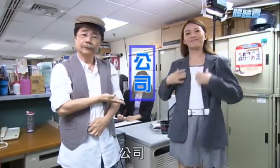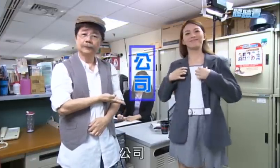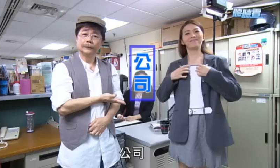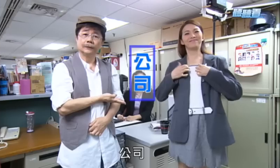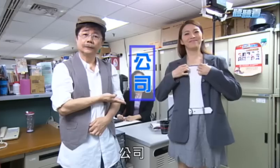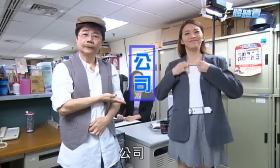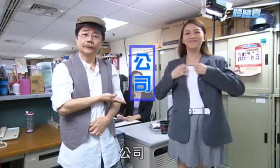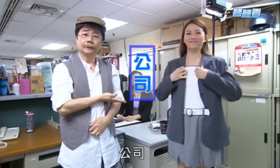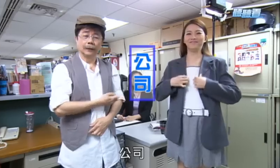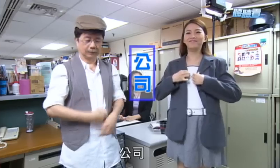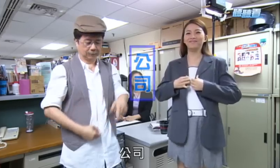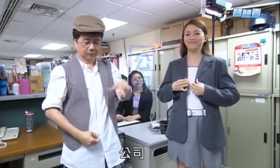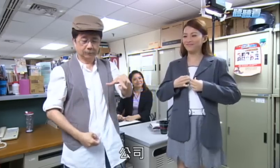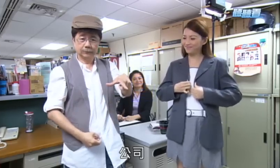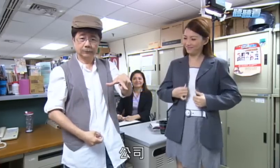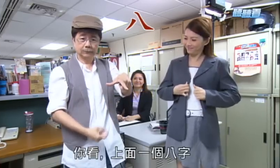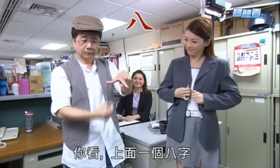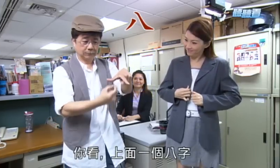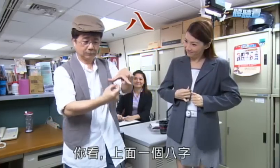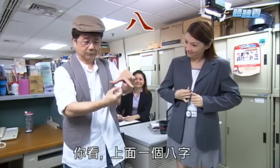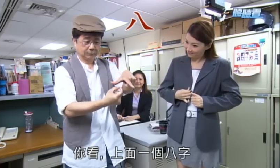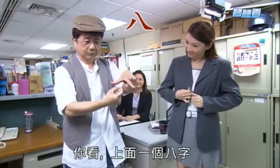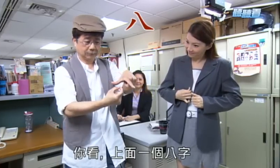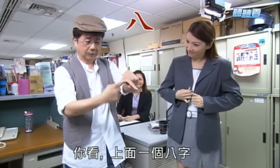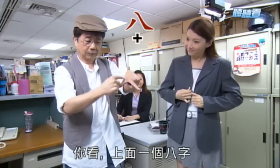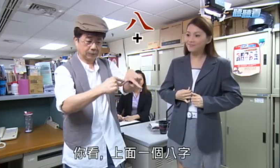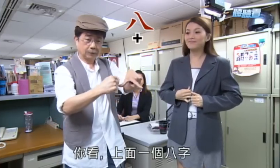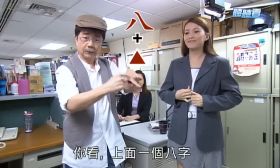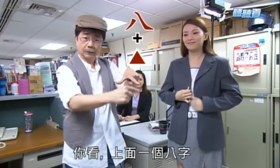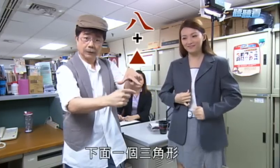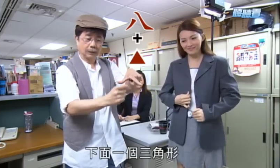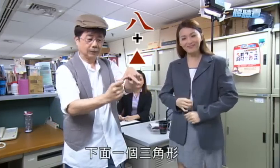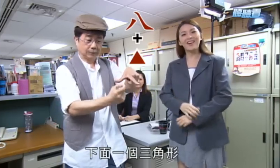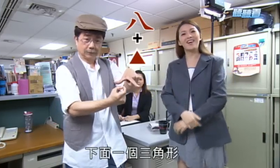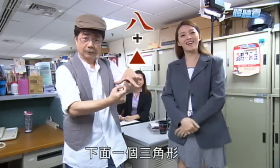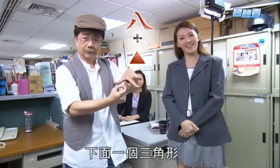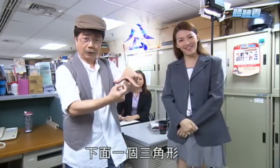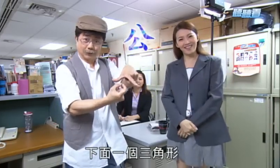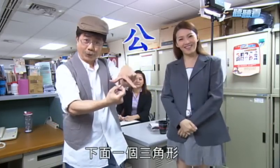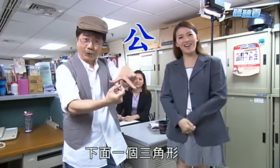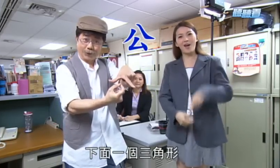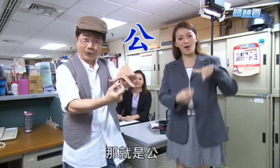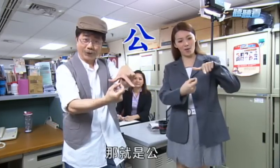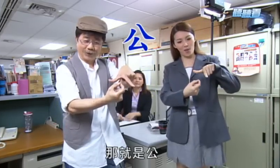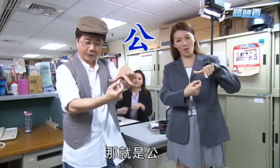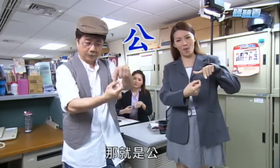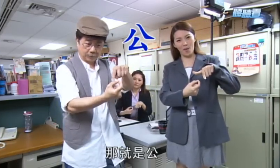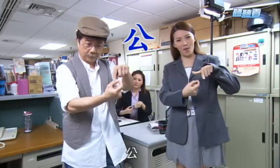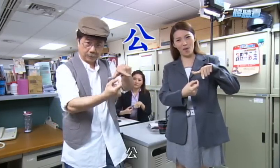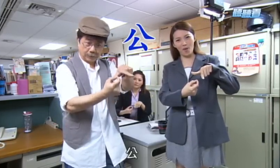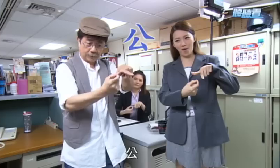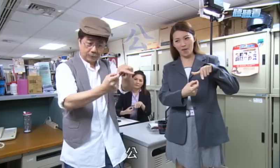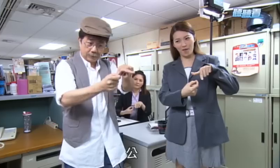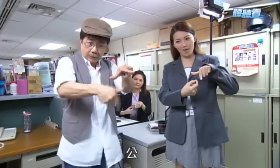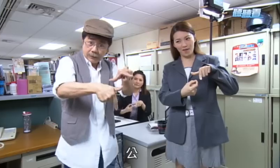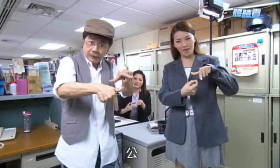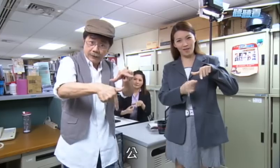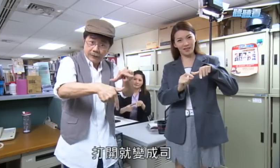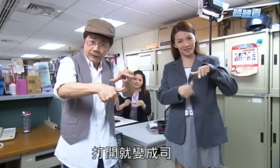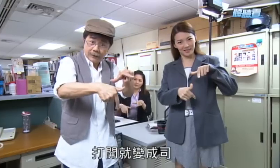公司，你看啊，上面一个八字，下面一个三角形，那就是公啊，打开